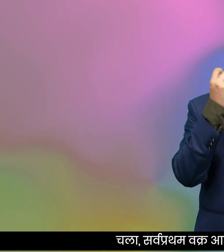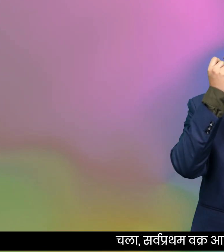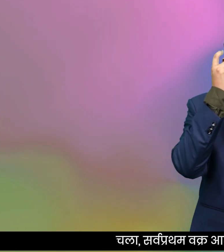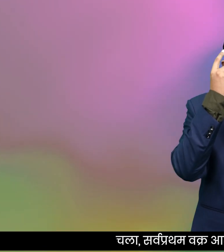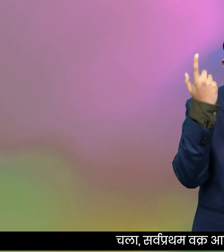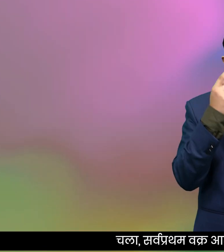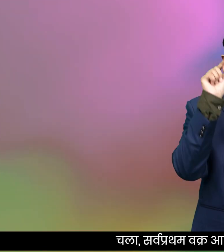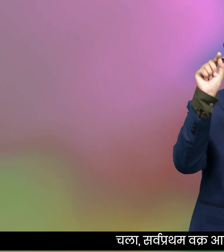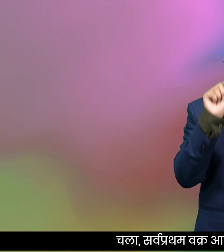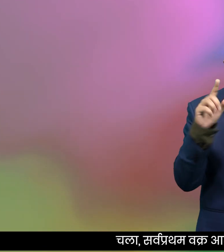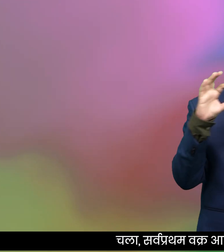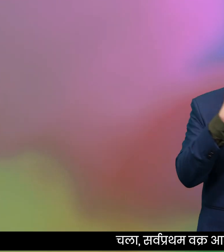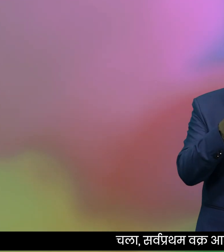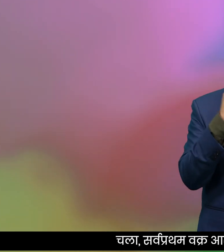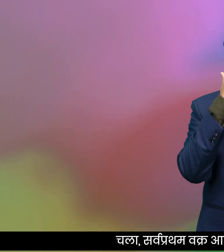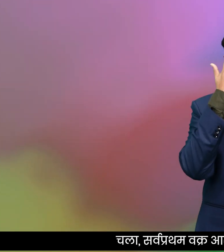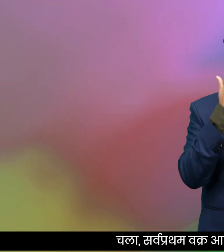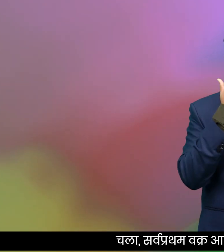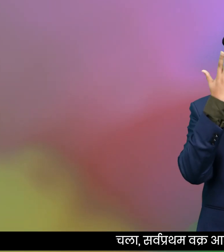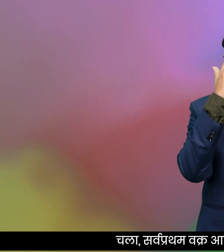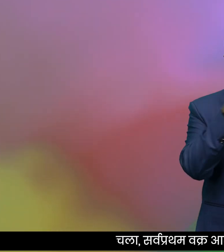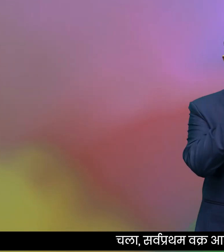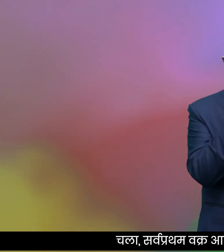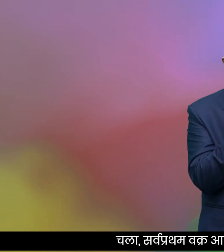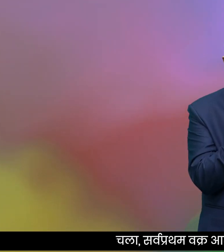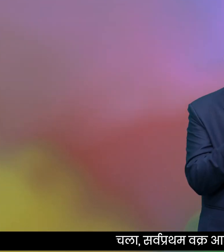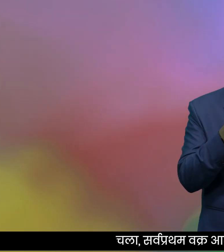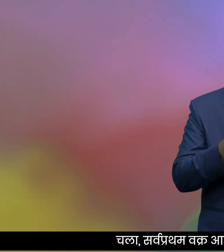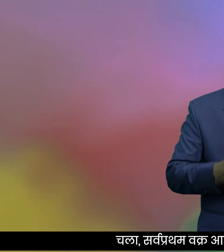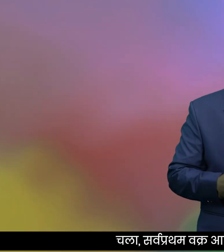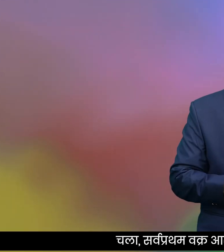चला सर्वप्रथम वक्र आरशांशी संबंधित संज्ञा समजून घेऊया.